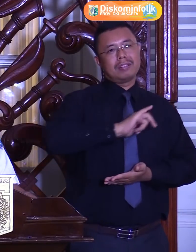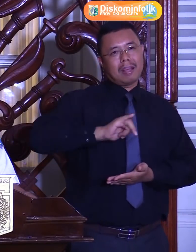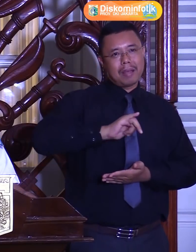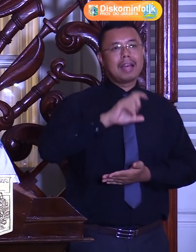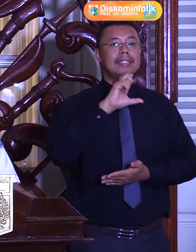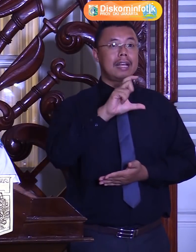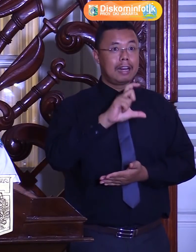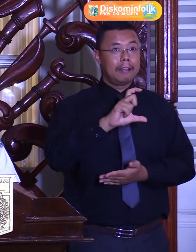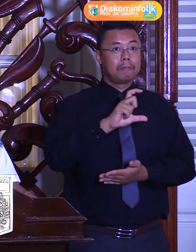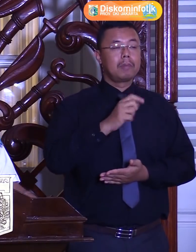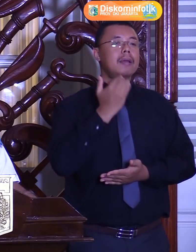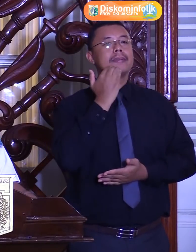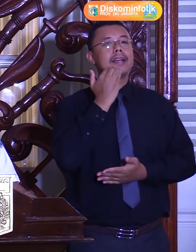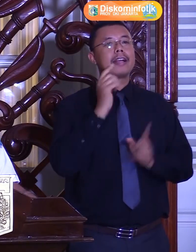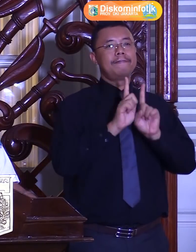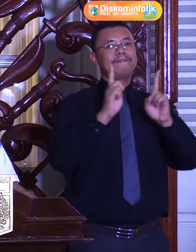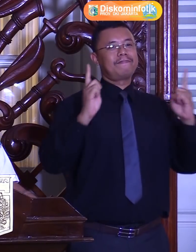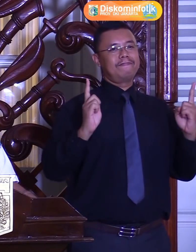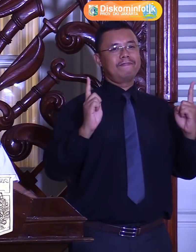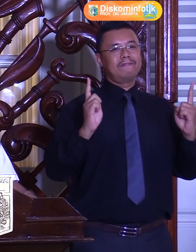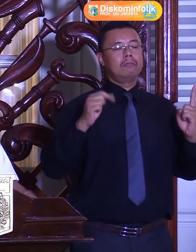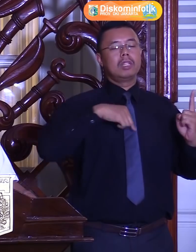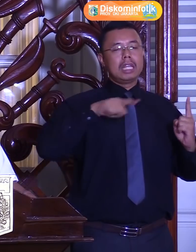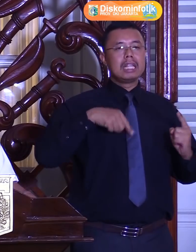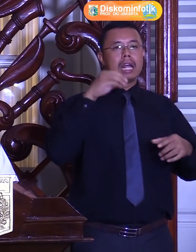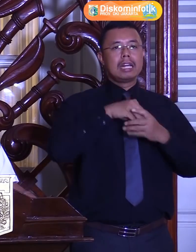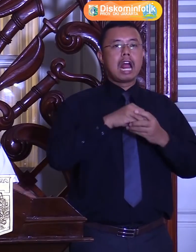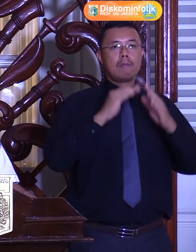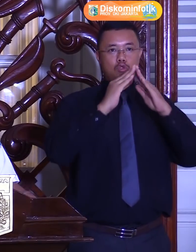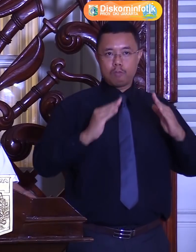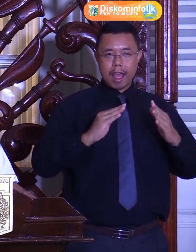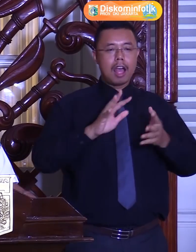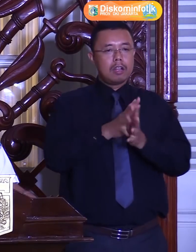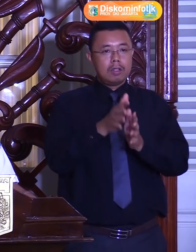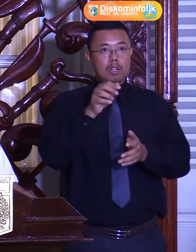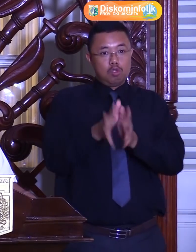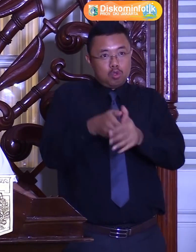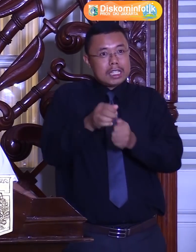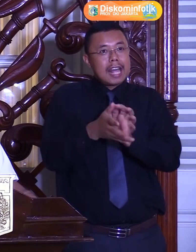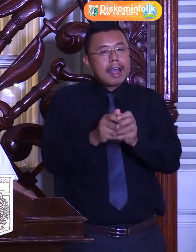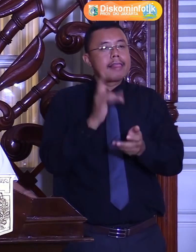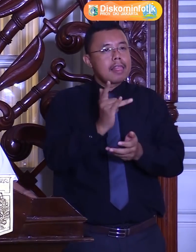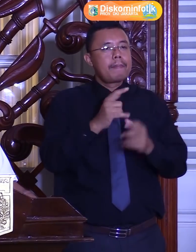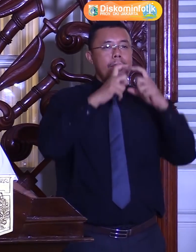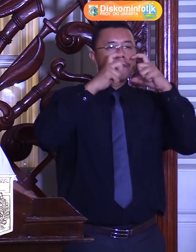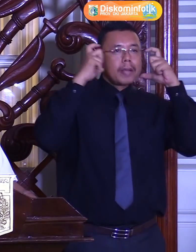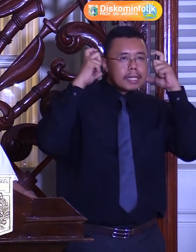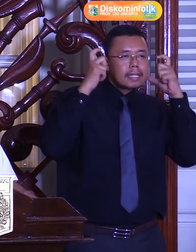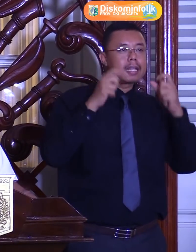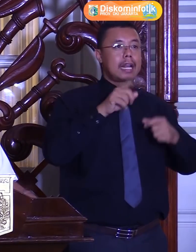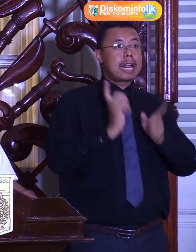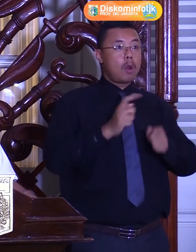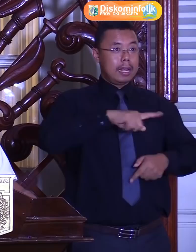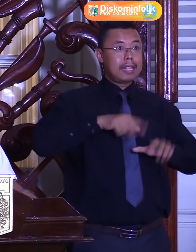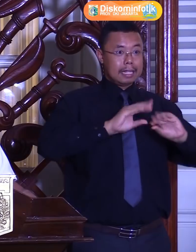cara menjaga jarak, berada di rumah, cuci tangan, pakai masker, dan kalau itu kita